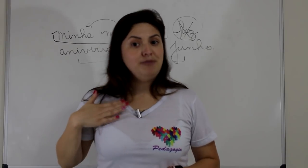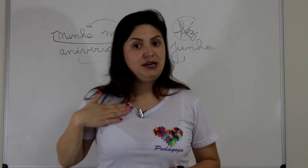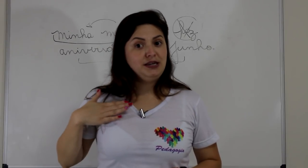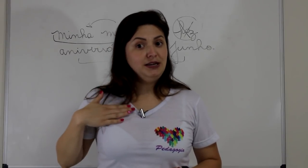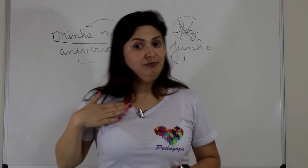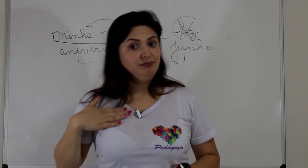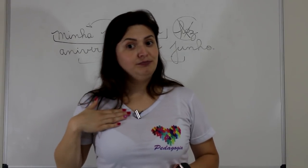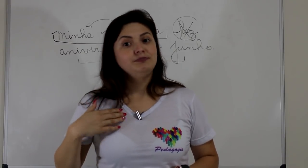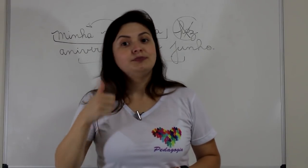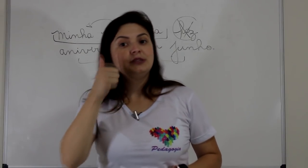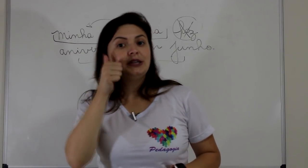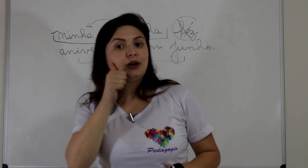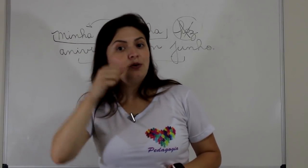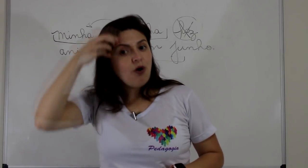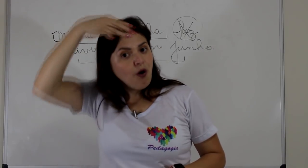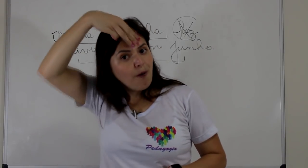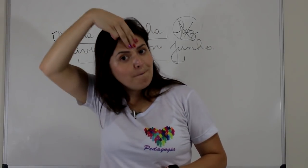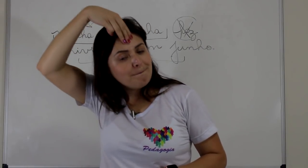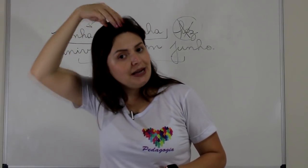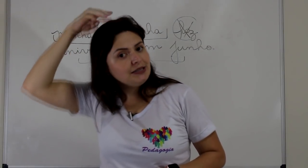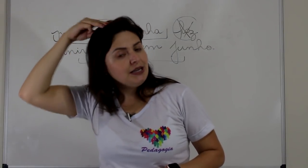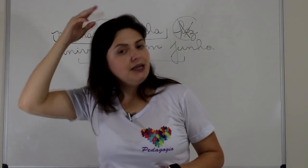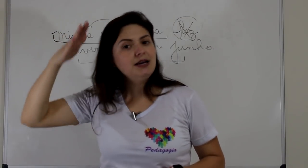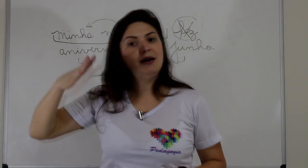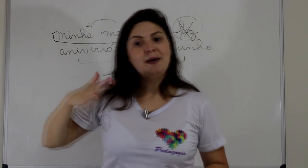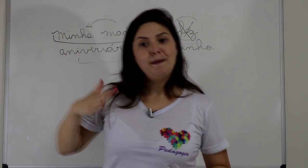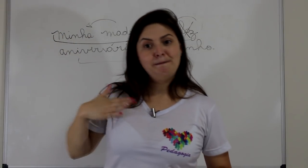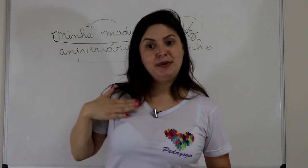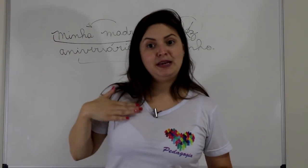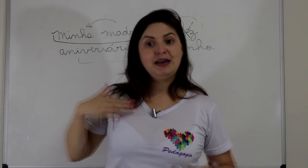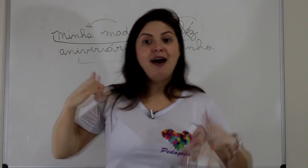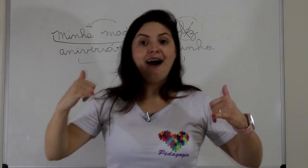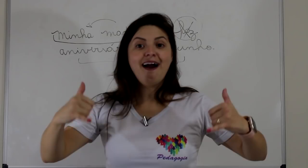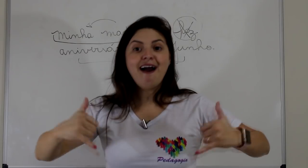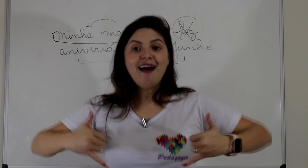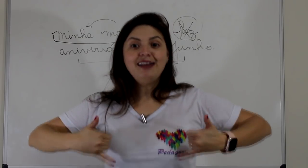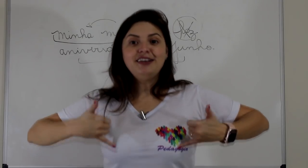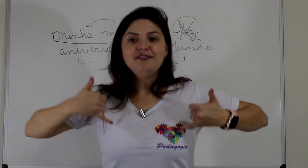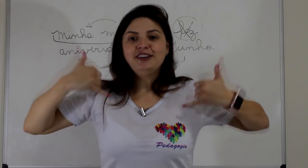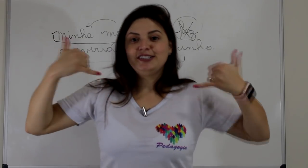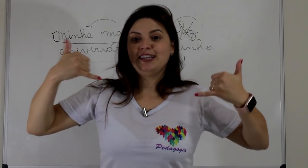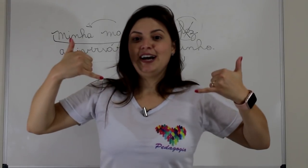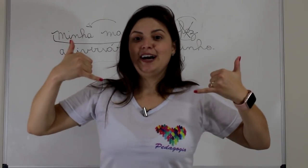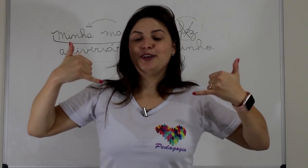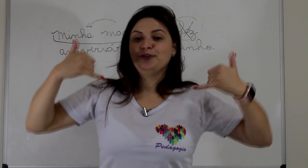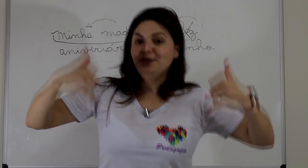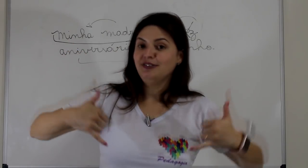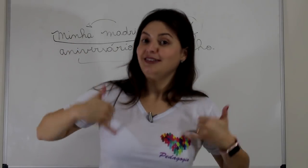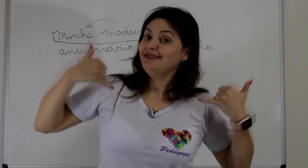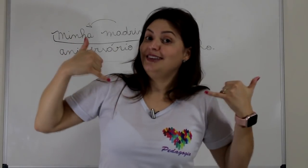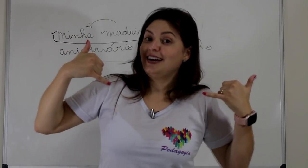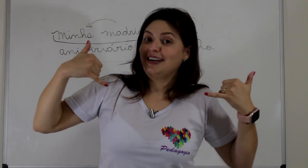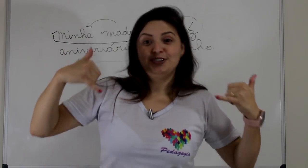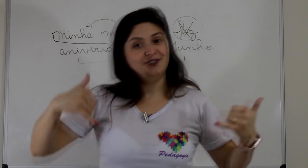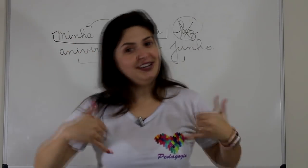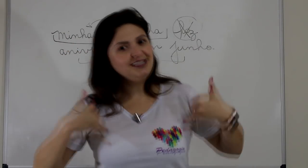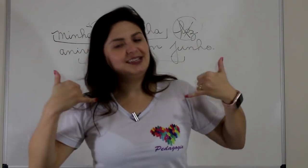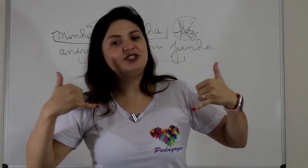Minha, então, ó, madrinha minha aniversário, e a cara de feliz, né?